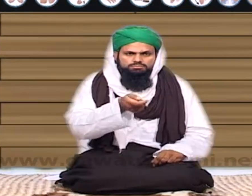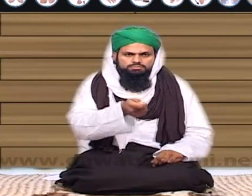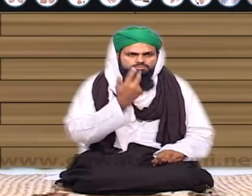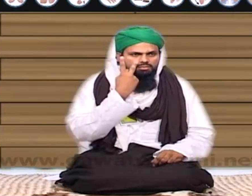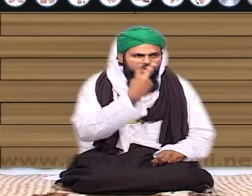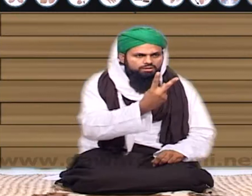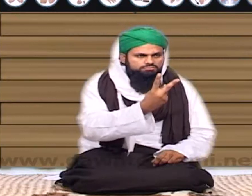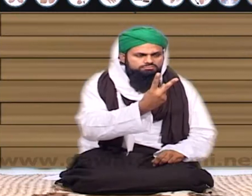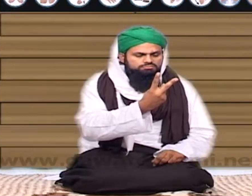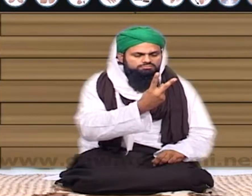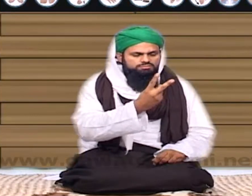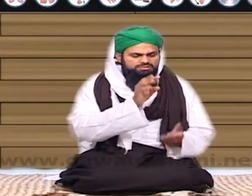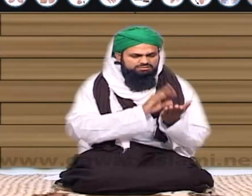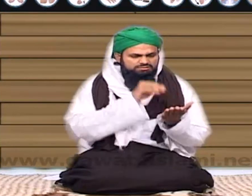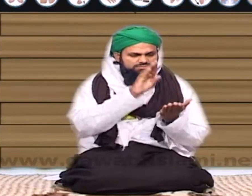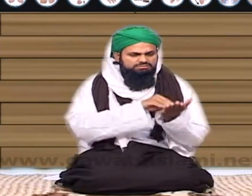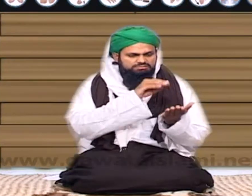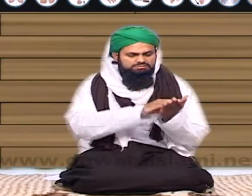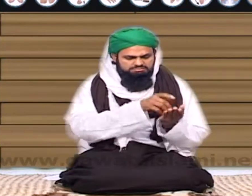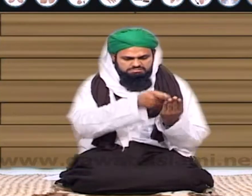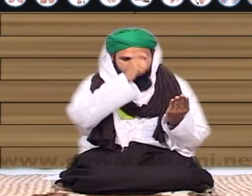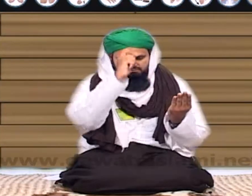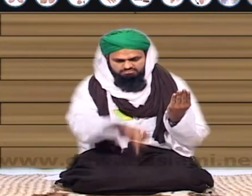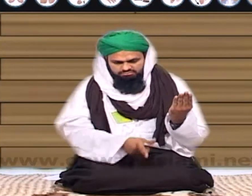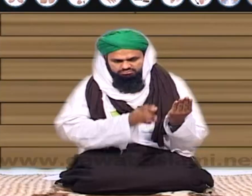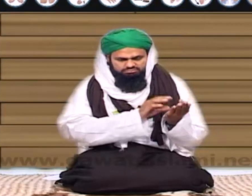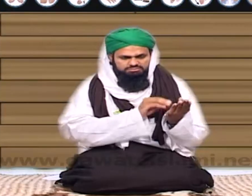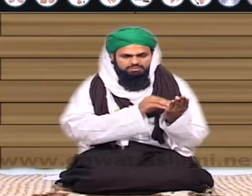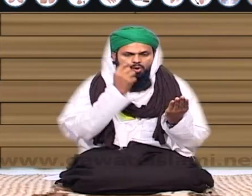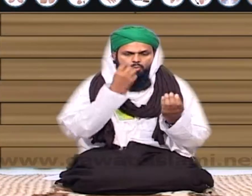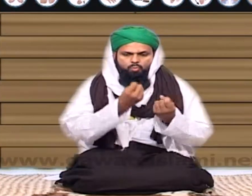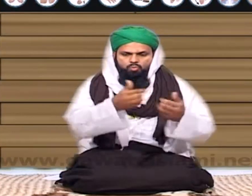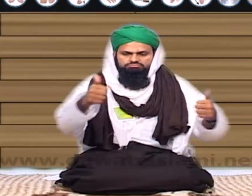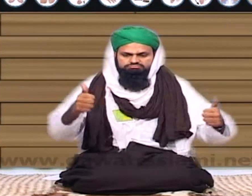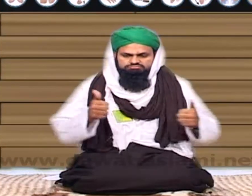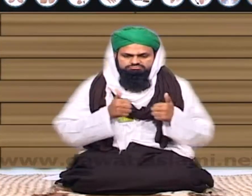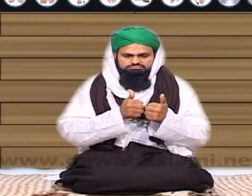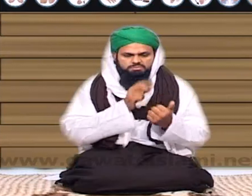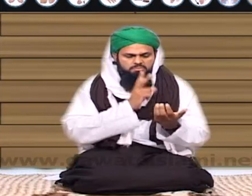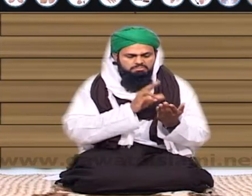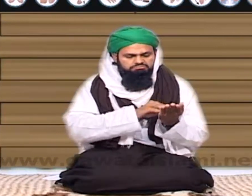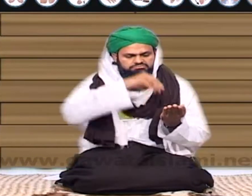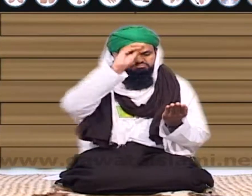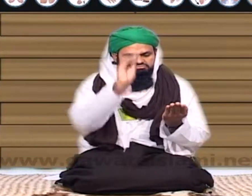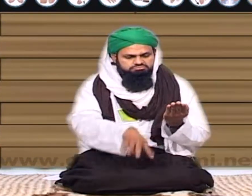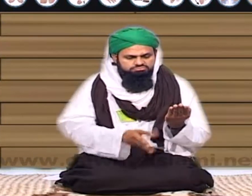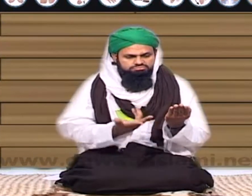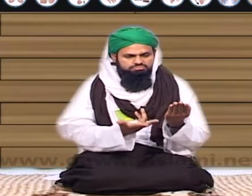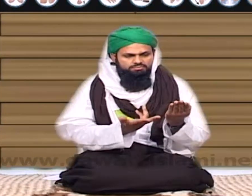گے، جب یہ ملک الموت تاش کی گڈی کے ساتھ بری مجلس میں دیکھتے ہوں گے،